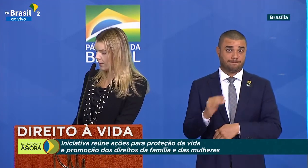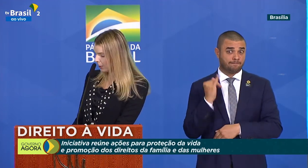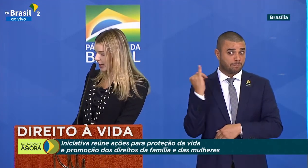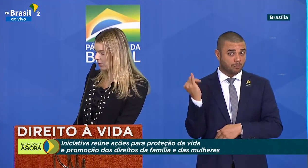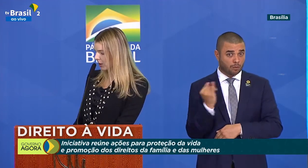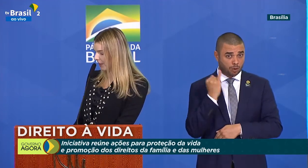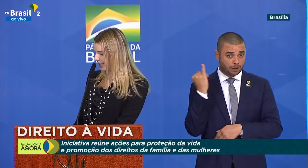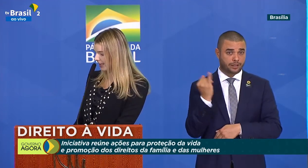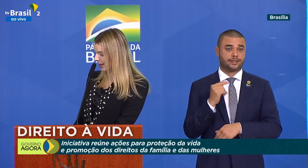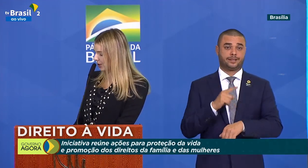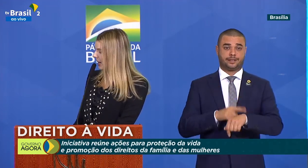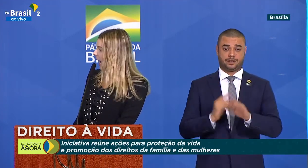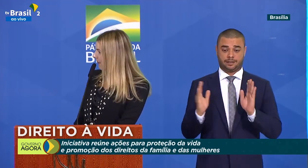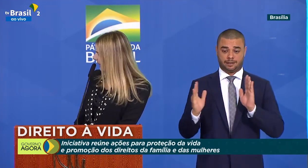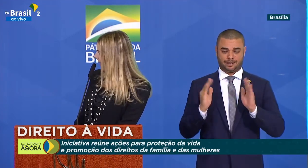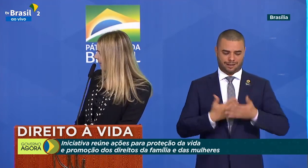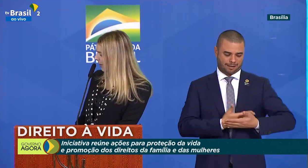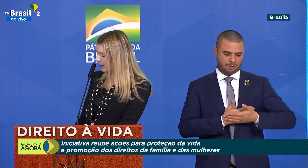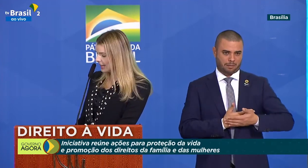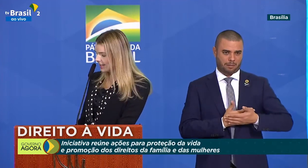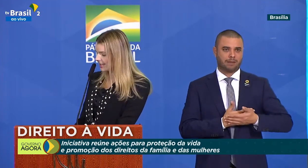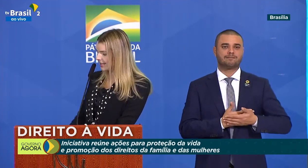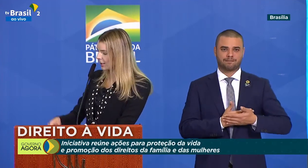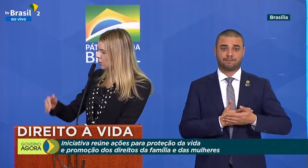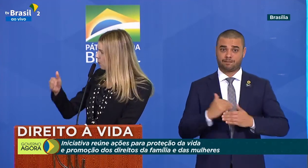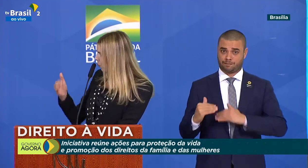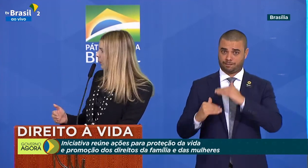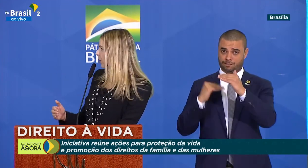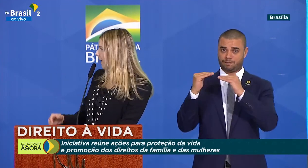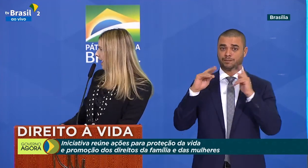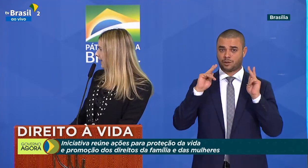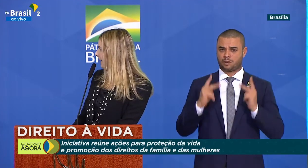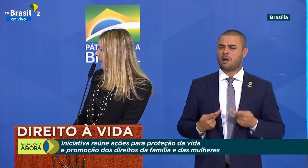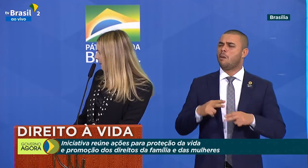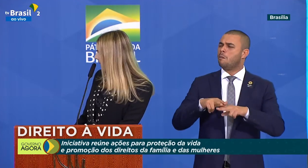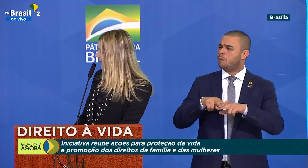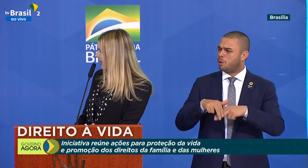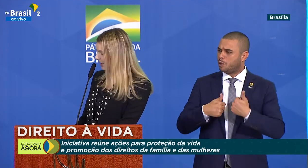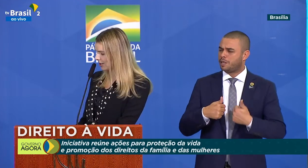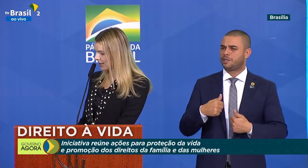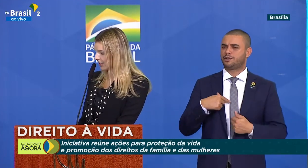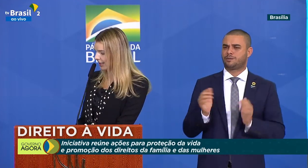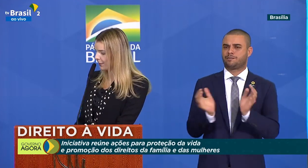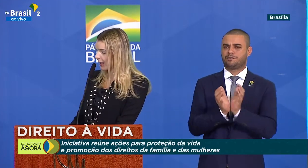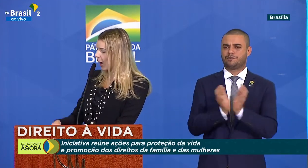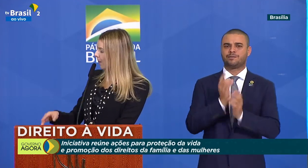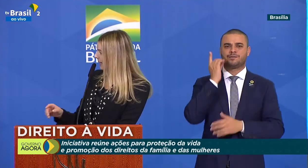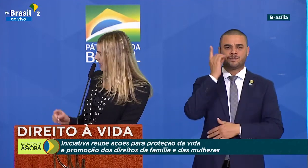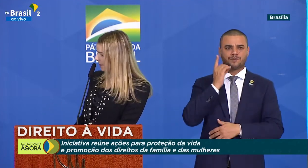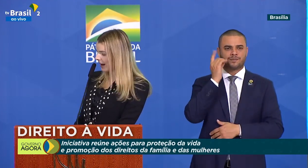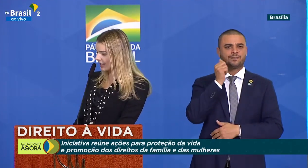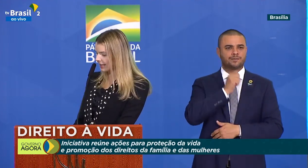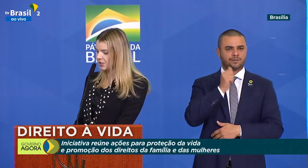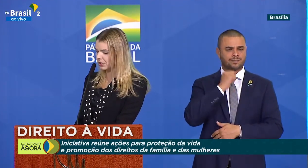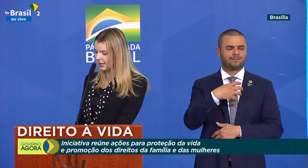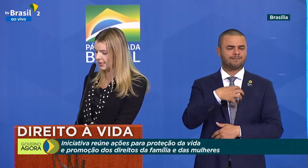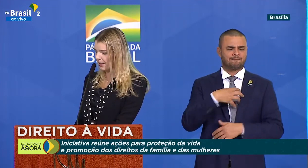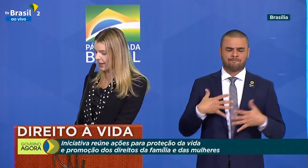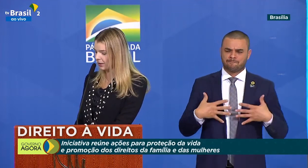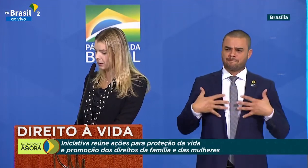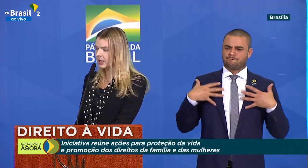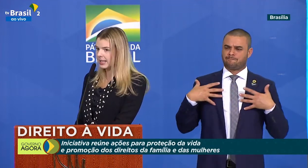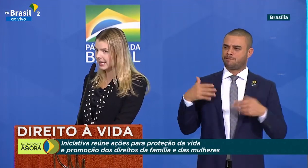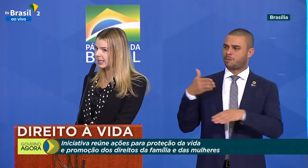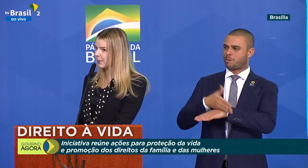humano por isso eu presente a bancada feminina se sente muito honrada no início a Cristiane ao participar